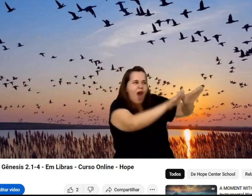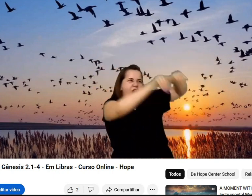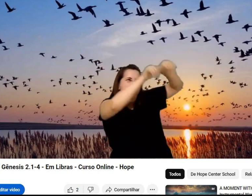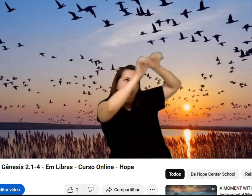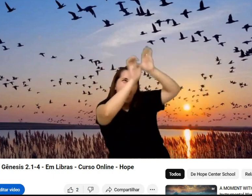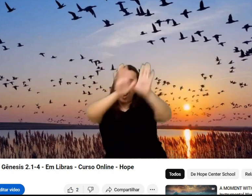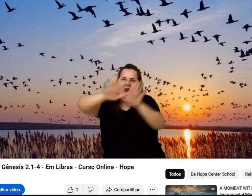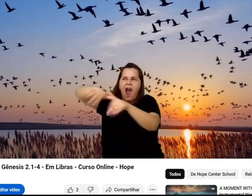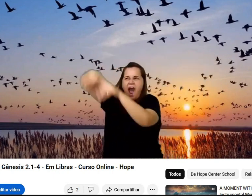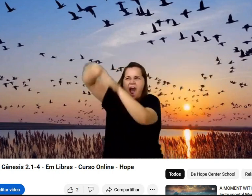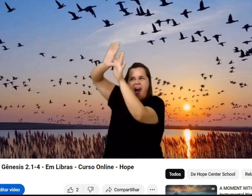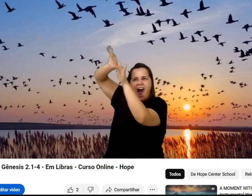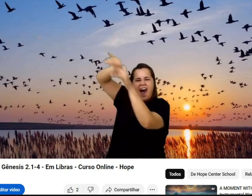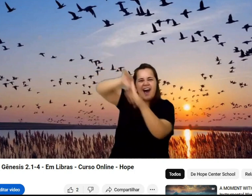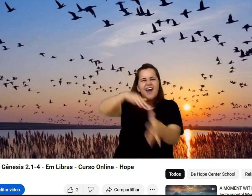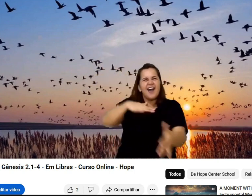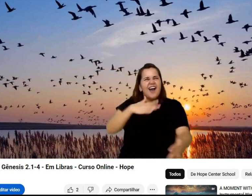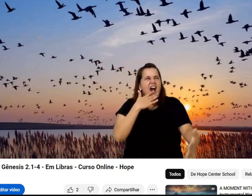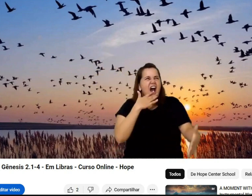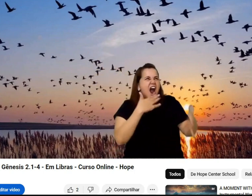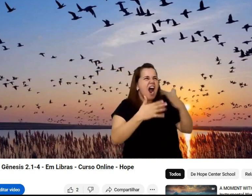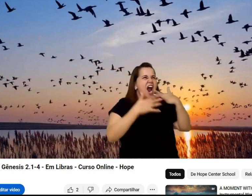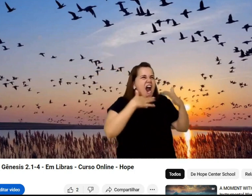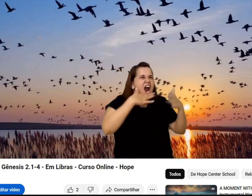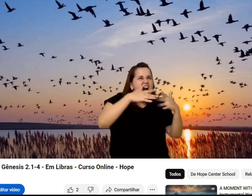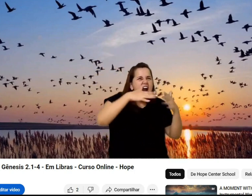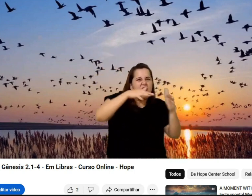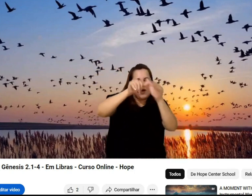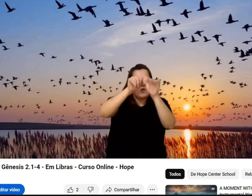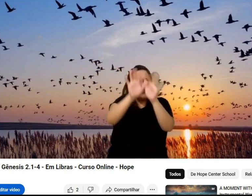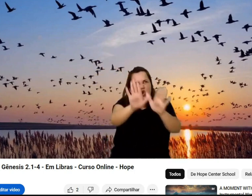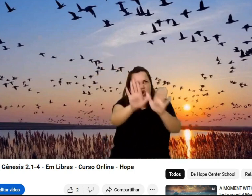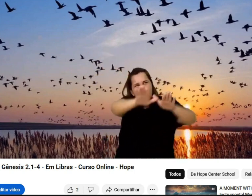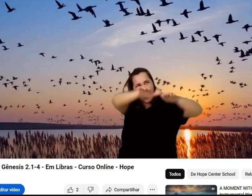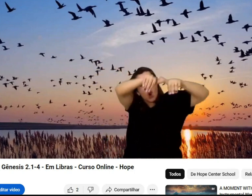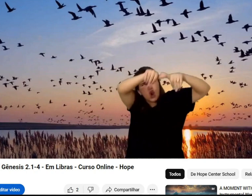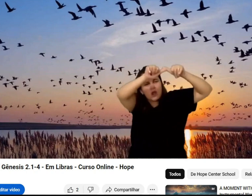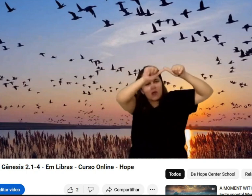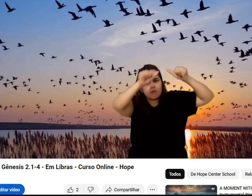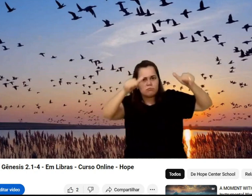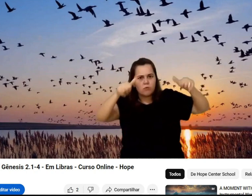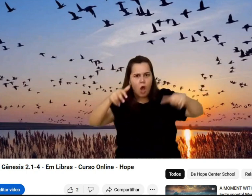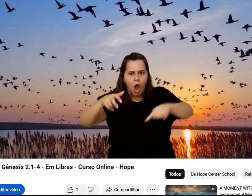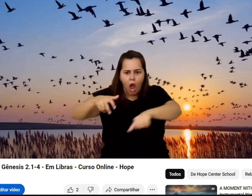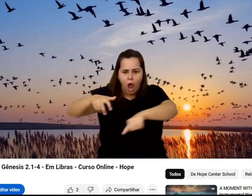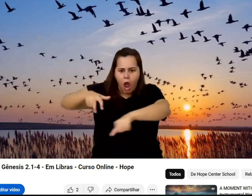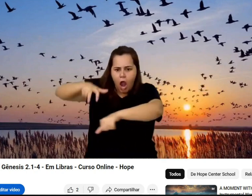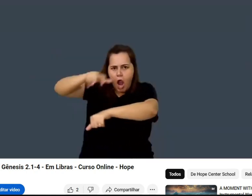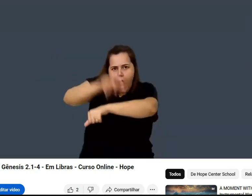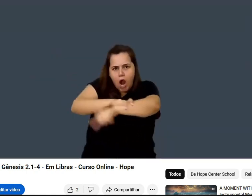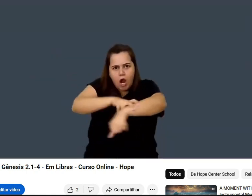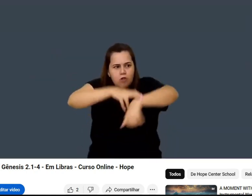os céus, com vários pássaros, de penas coloridas,